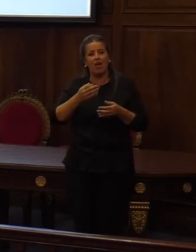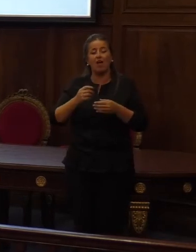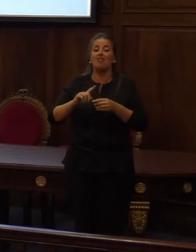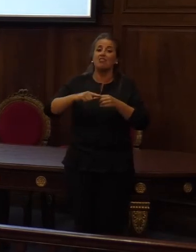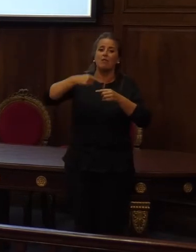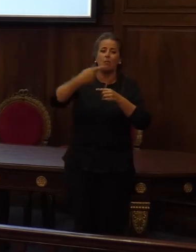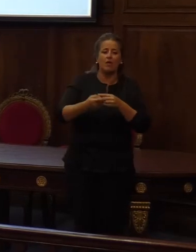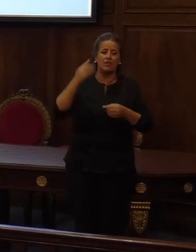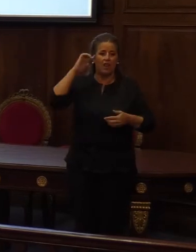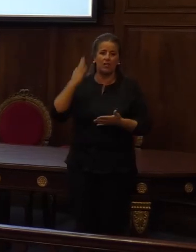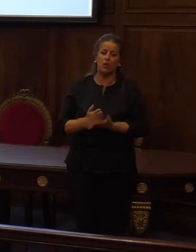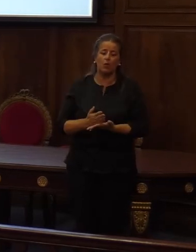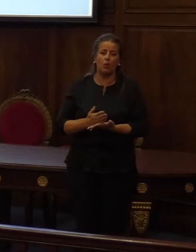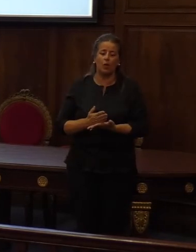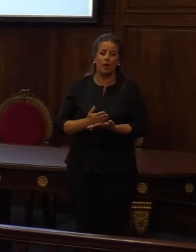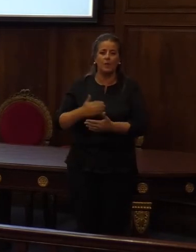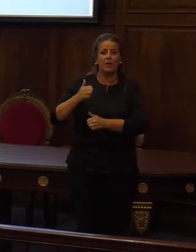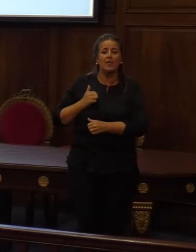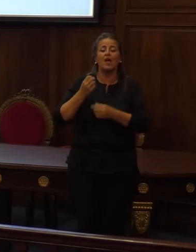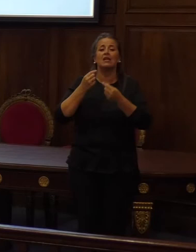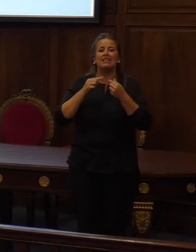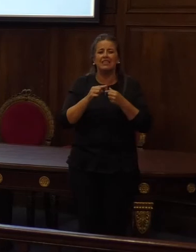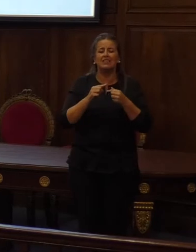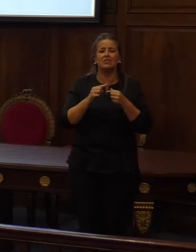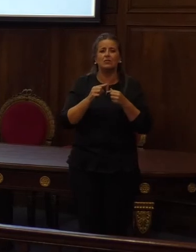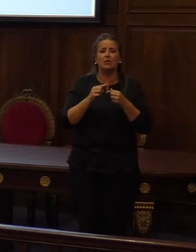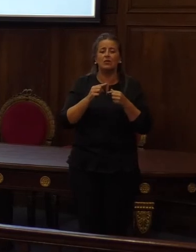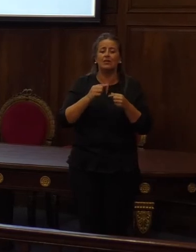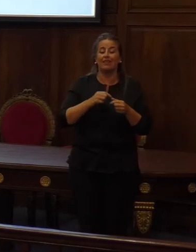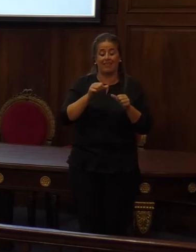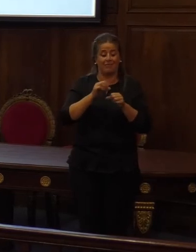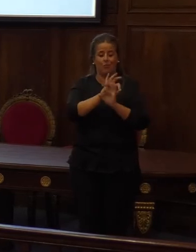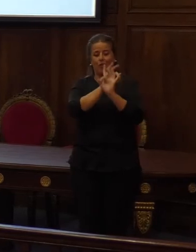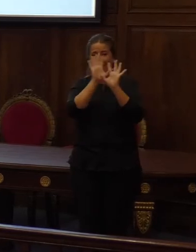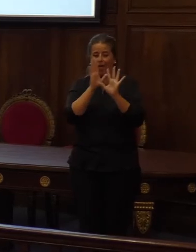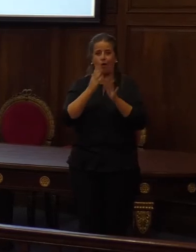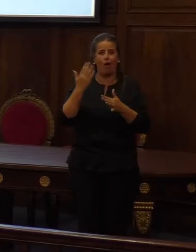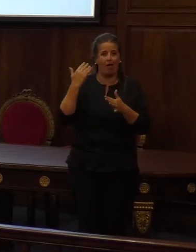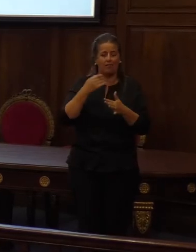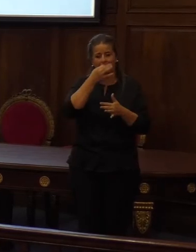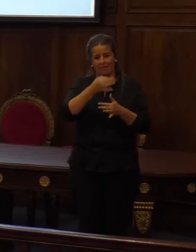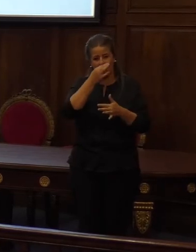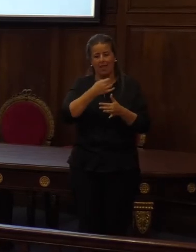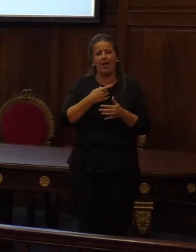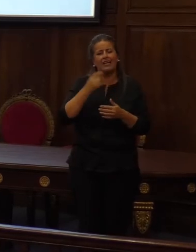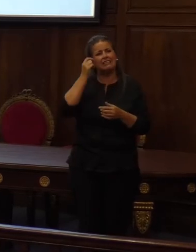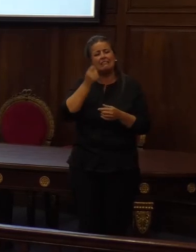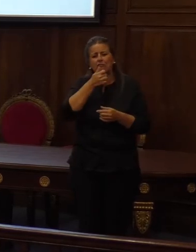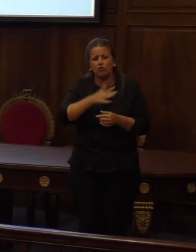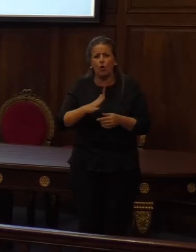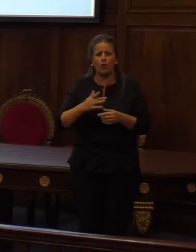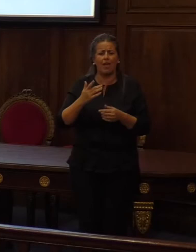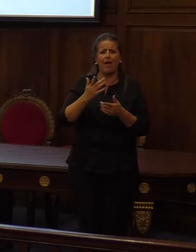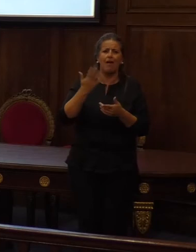luego de la intervención. Es claro, y lo marcaba con la decana recién, la historia de la psicología en Uruguay, la psicología universitaria, no